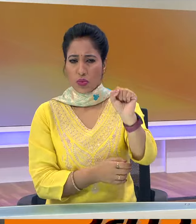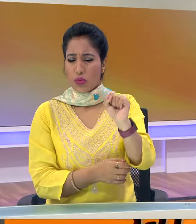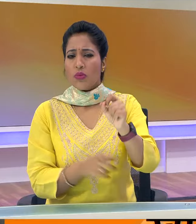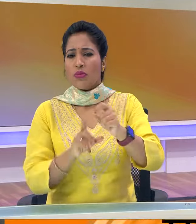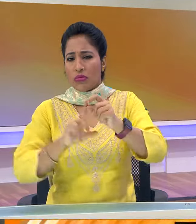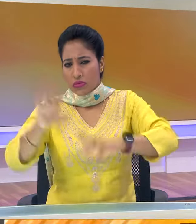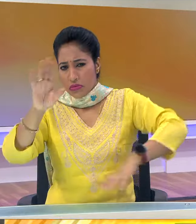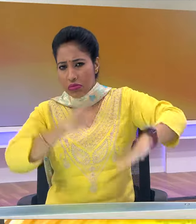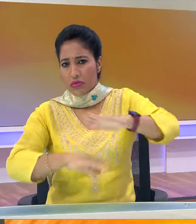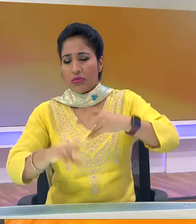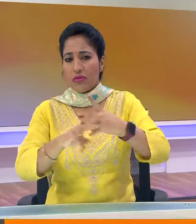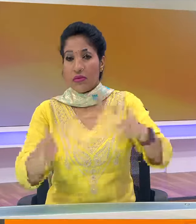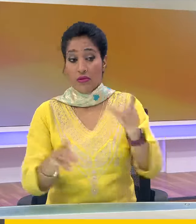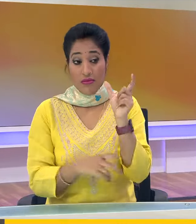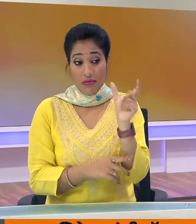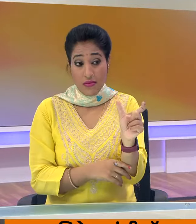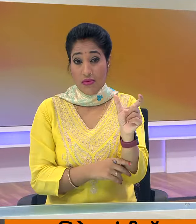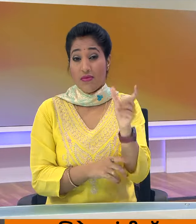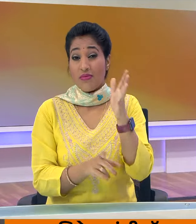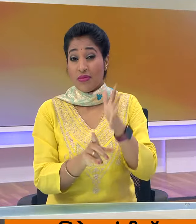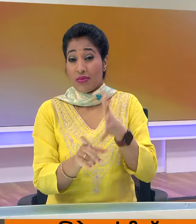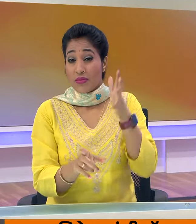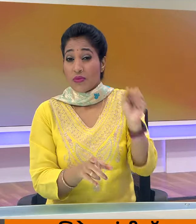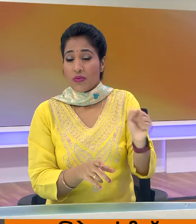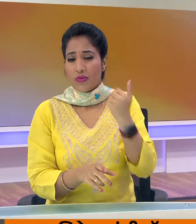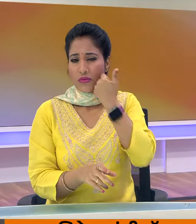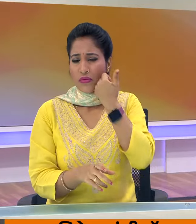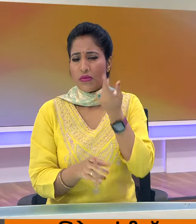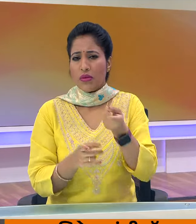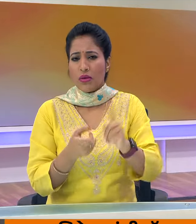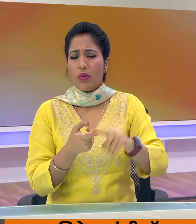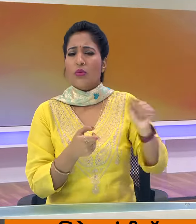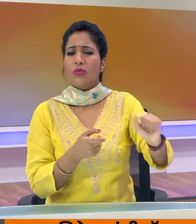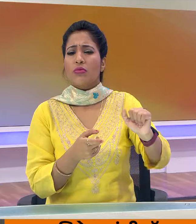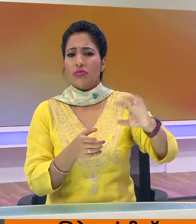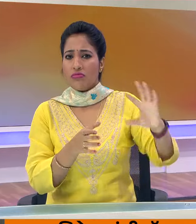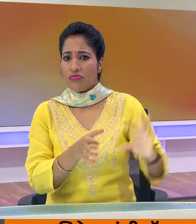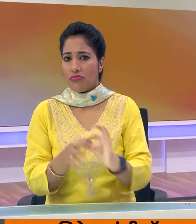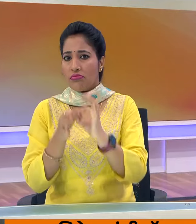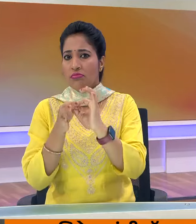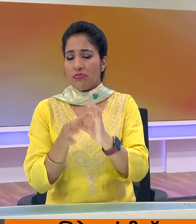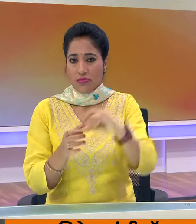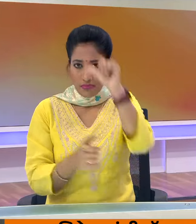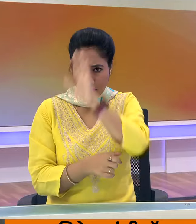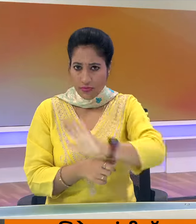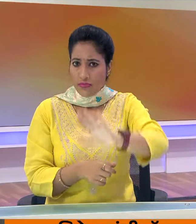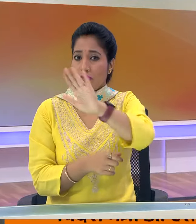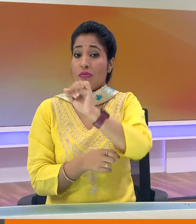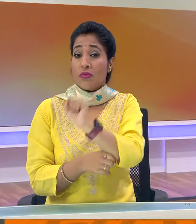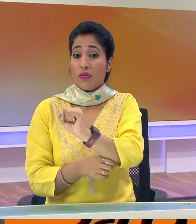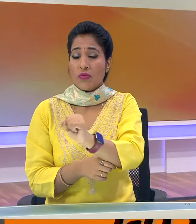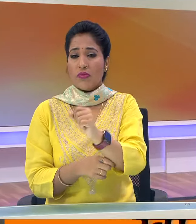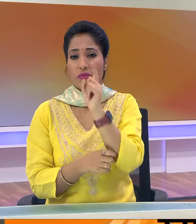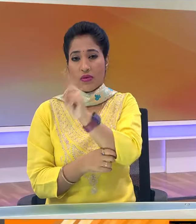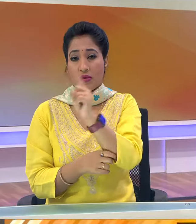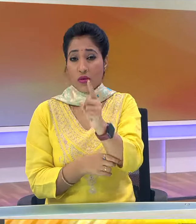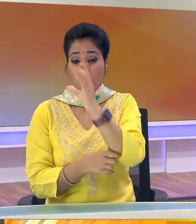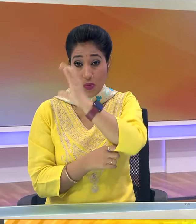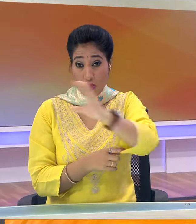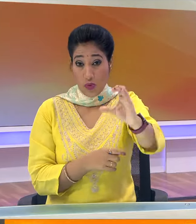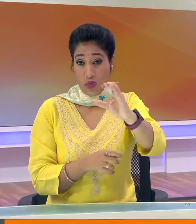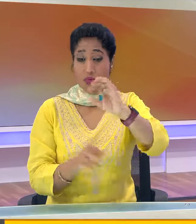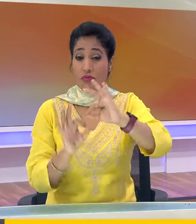परियोजना आयुष्मान भारत योजना, जिसके तहत आज देश में 11 करोड़